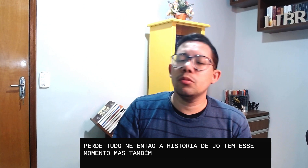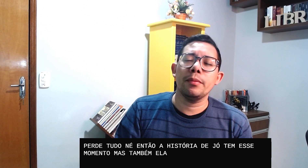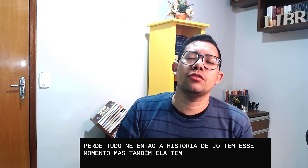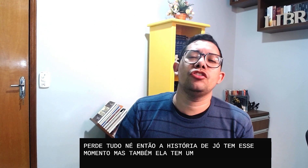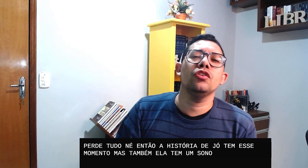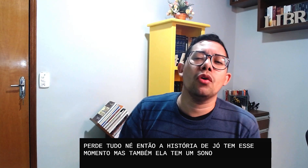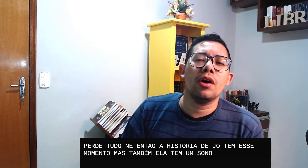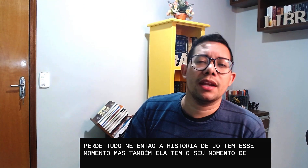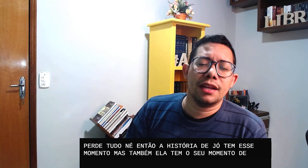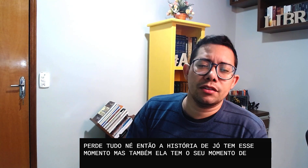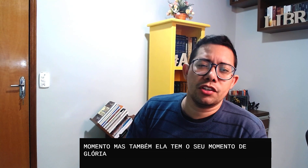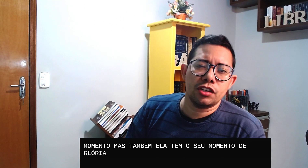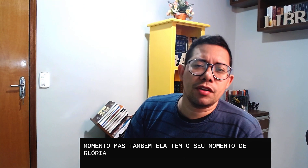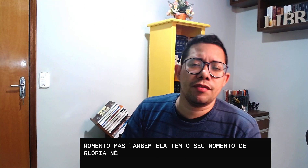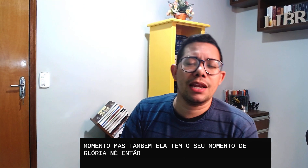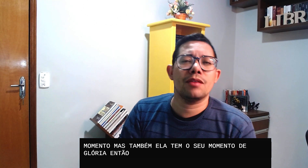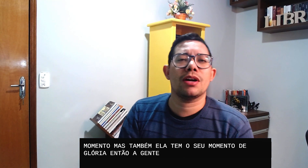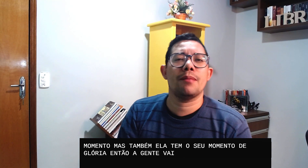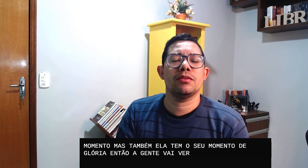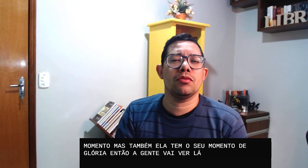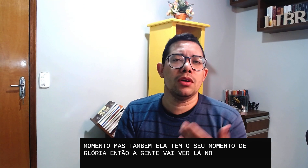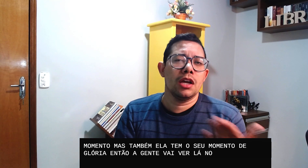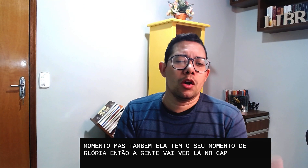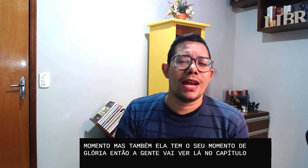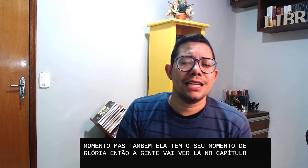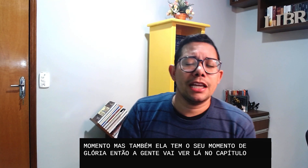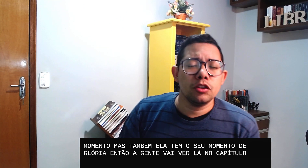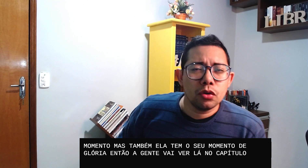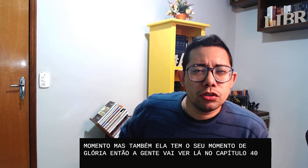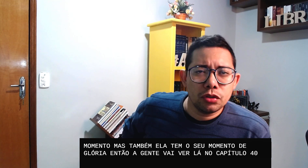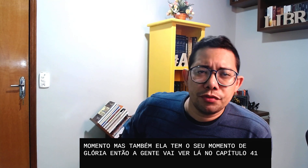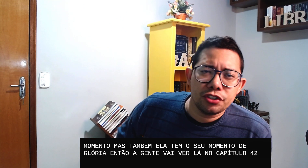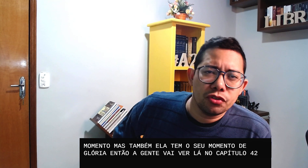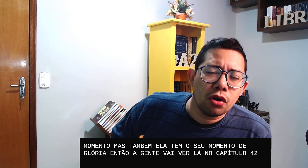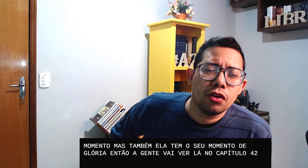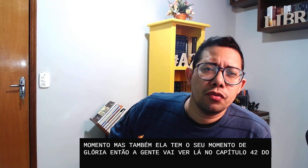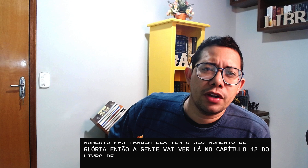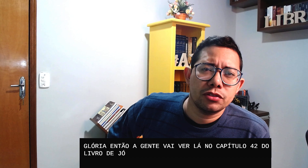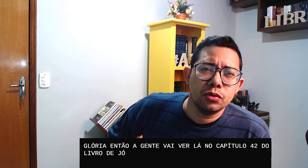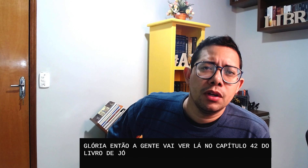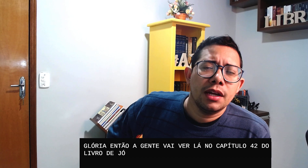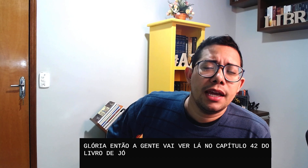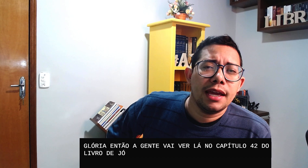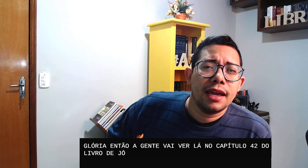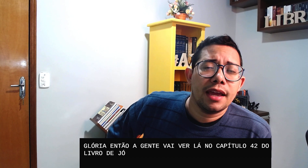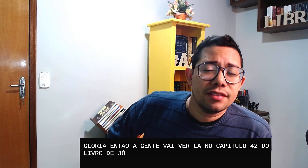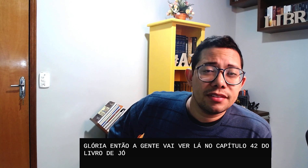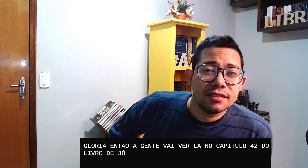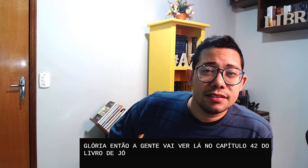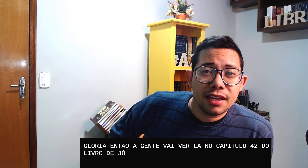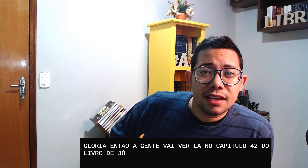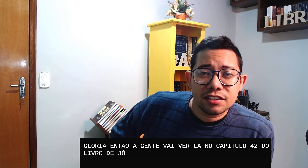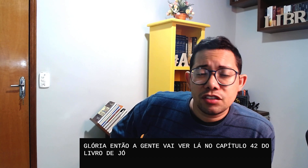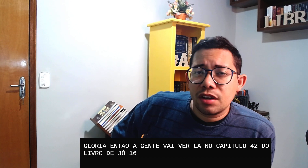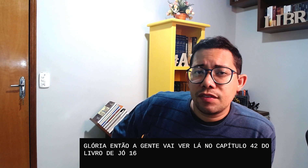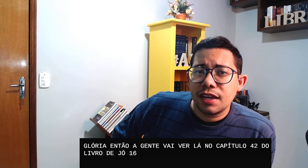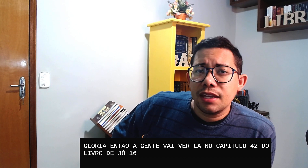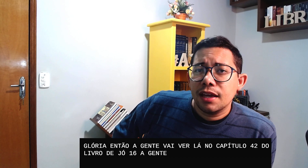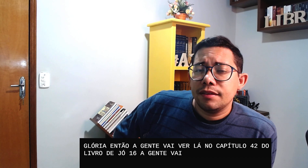momento de glória, né? Então a gente vai ver lá no capítulo 42 do livro de Jó, no verso 16, a gente vai ver aí